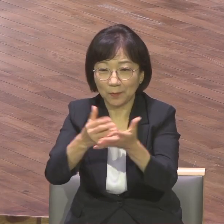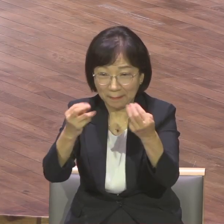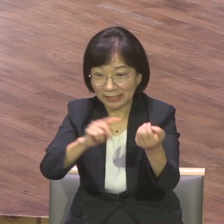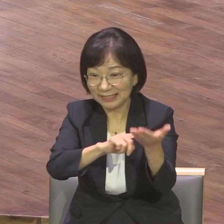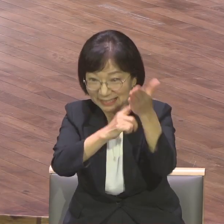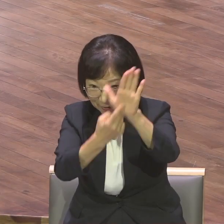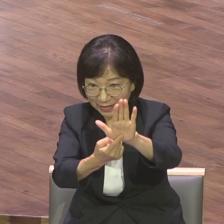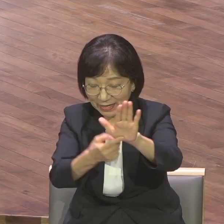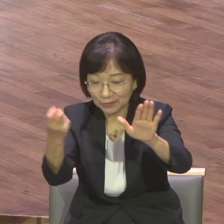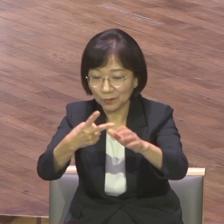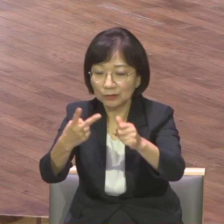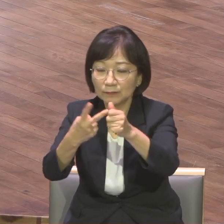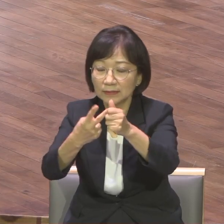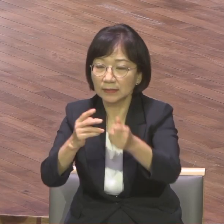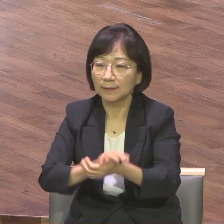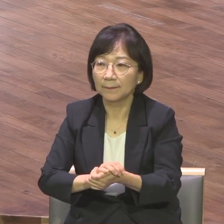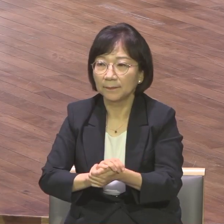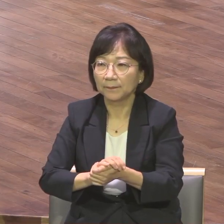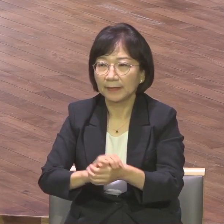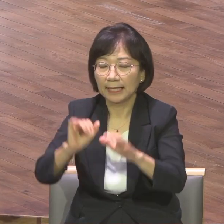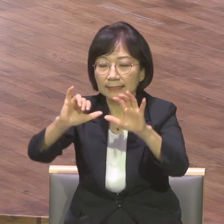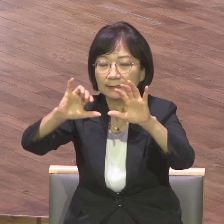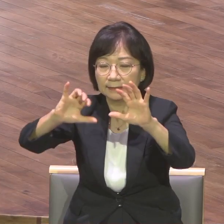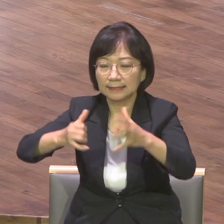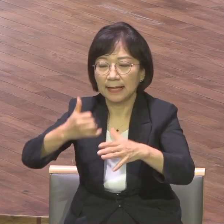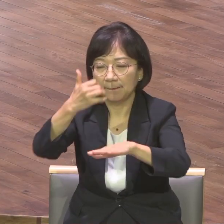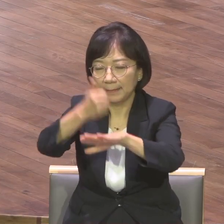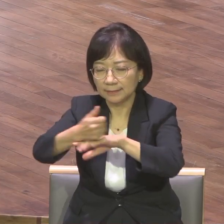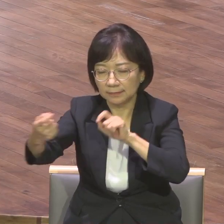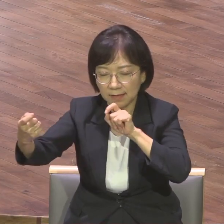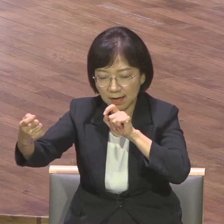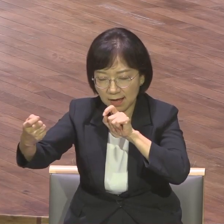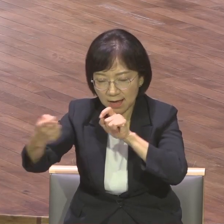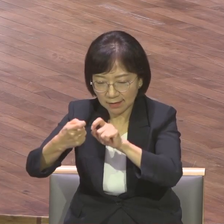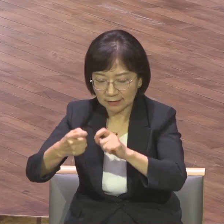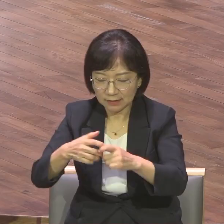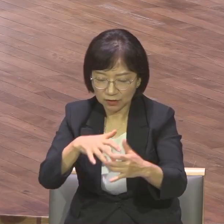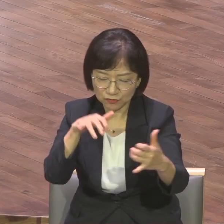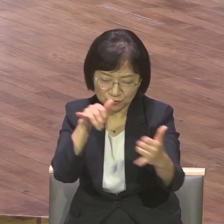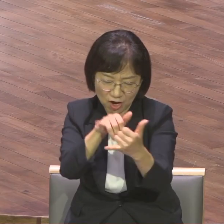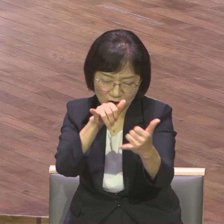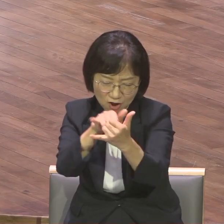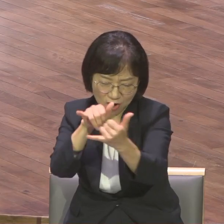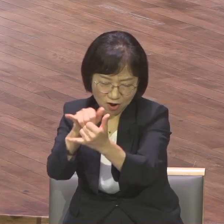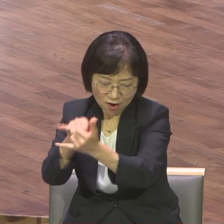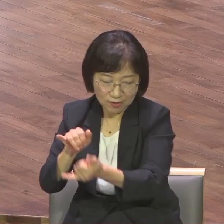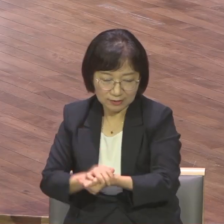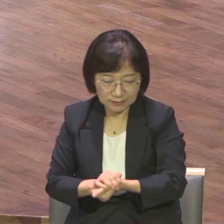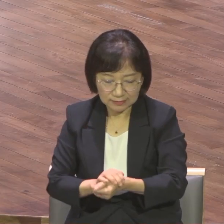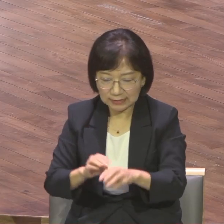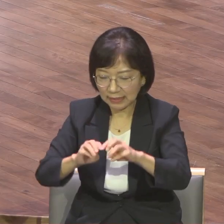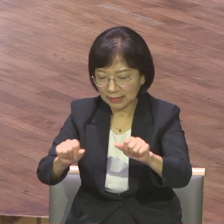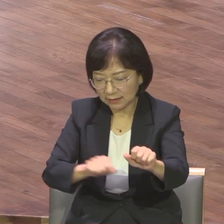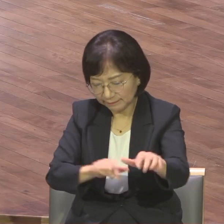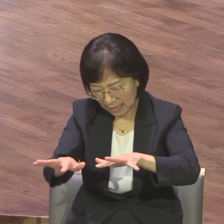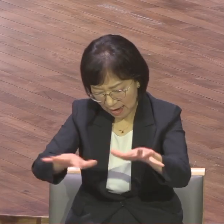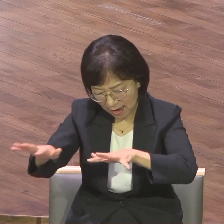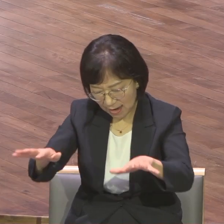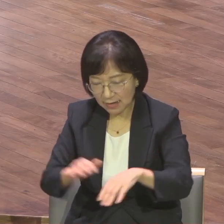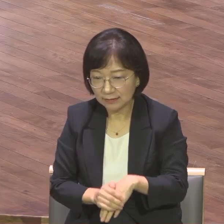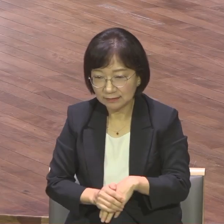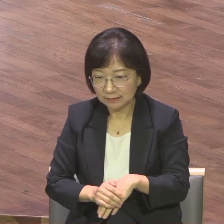다가올수록 전쟁이 증가하고 곳곳에 지진이 일어나고 기근이 있을 것이다